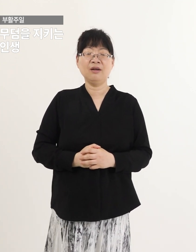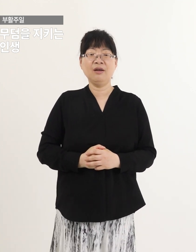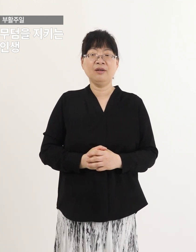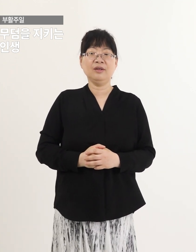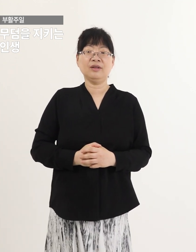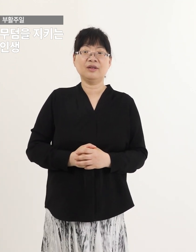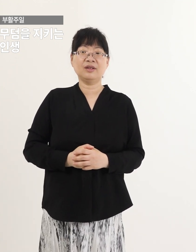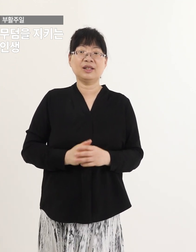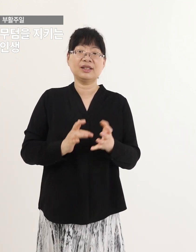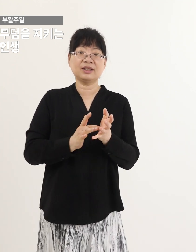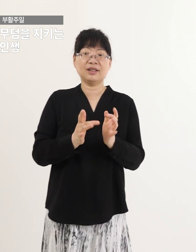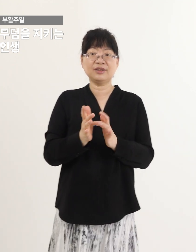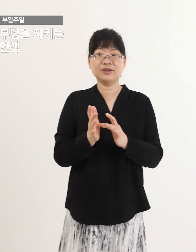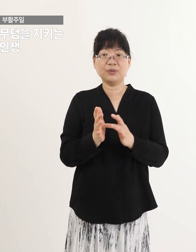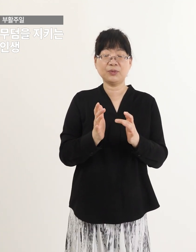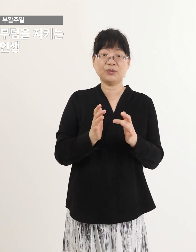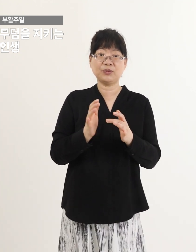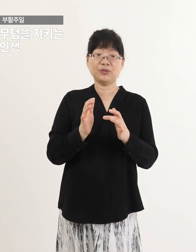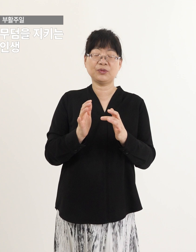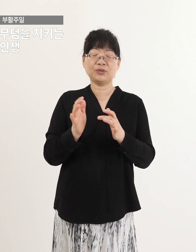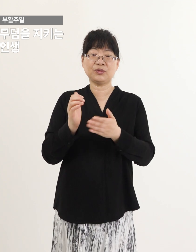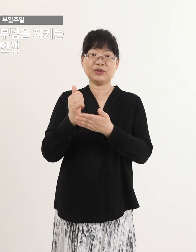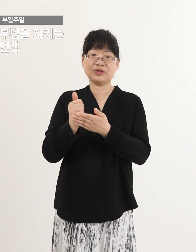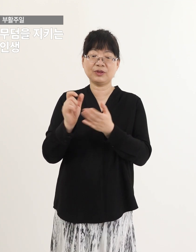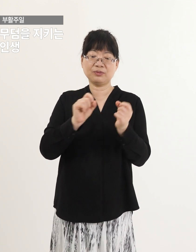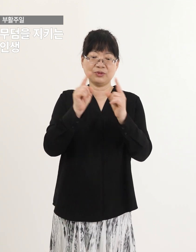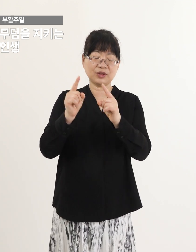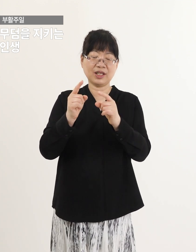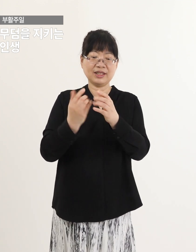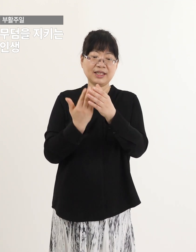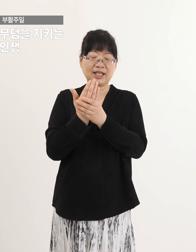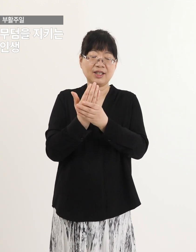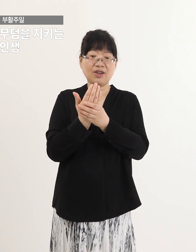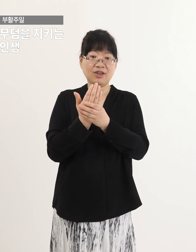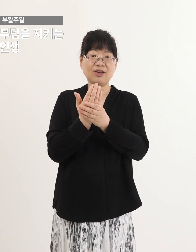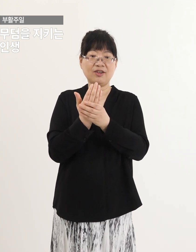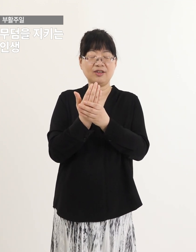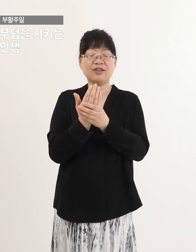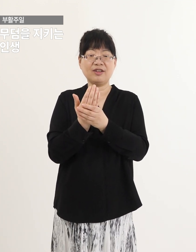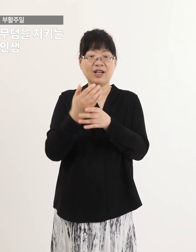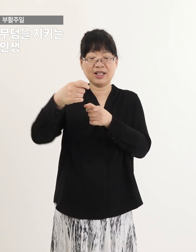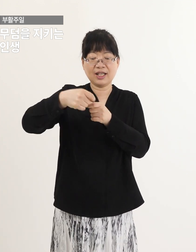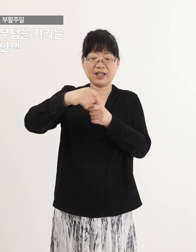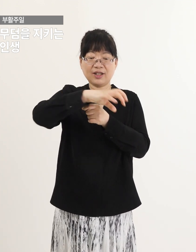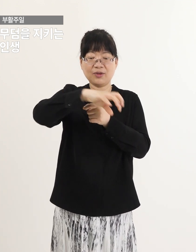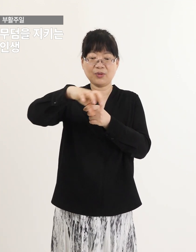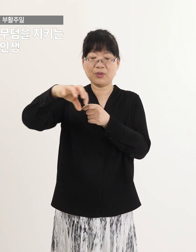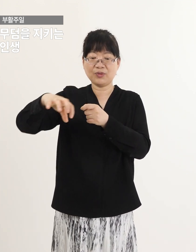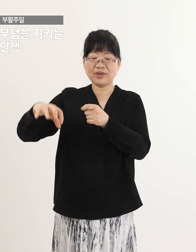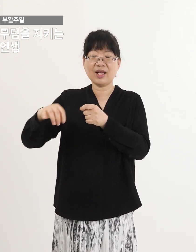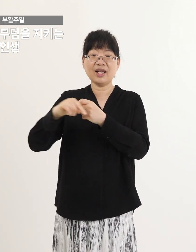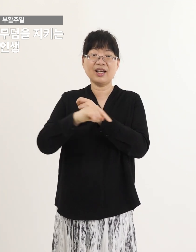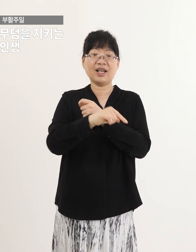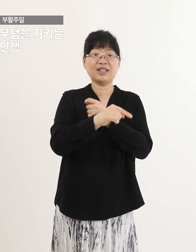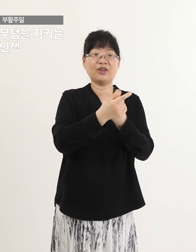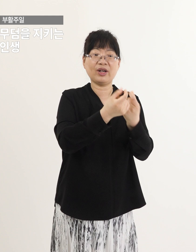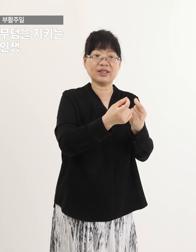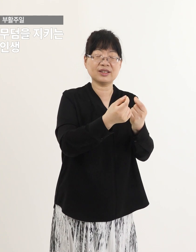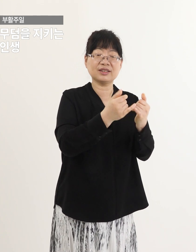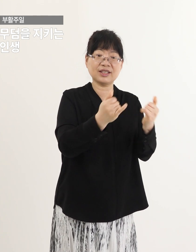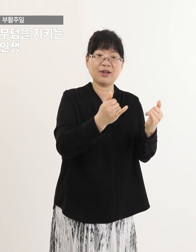계속 예수님의 부활 사건의 언저리에는 이런 아이러니한 역설을 담은 인물들이 등장을